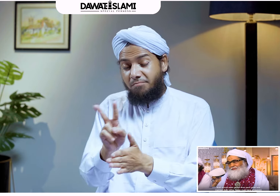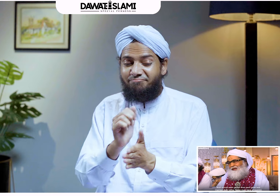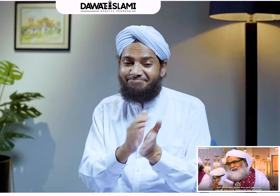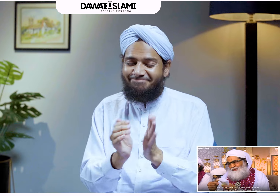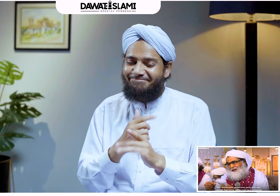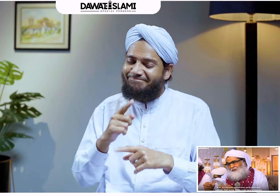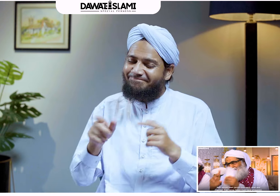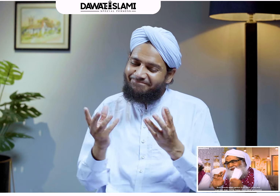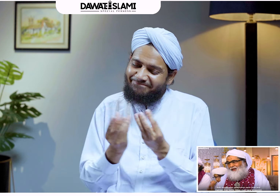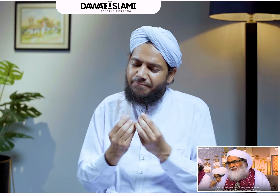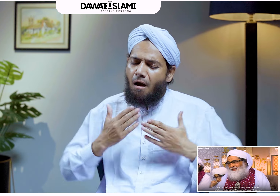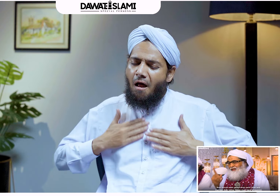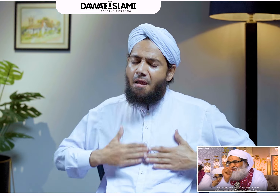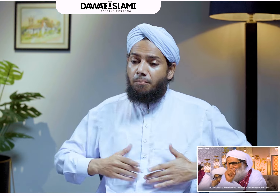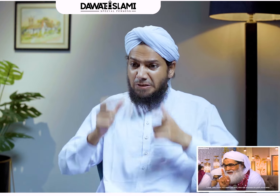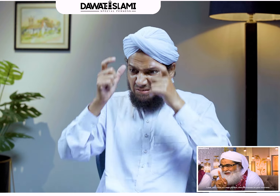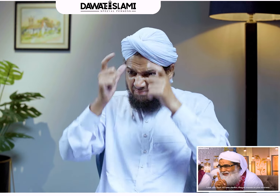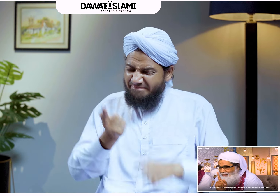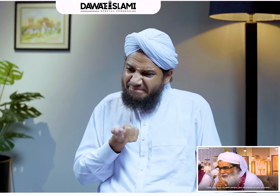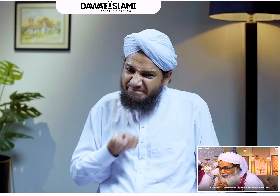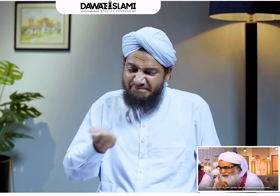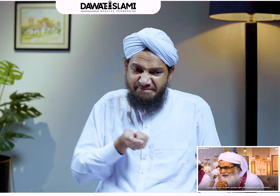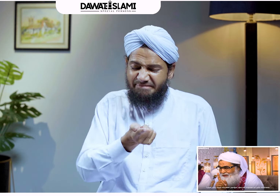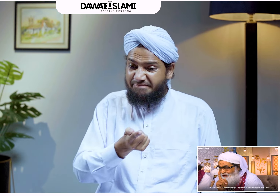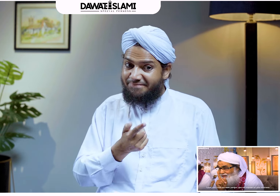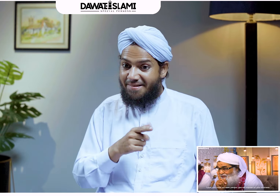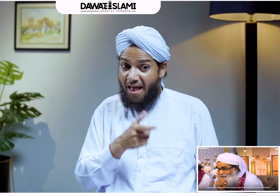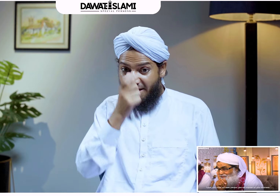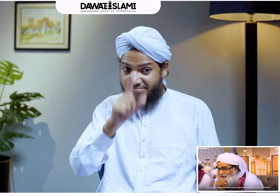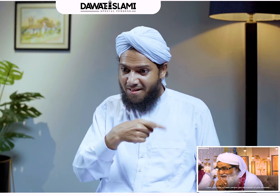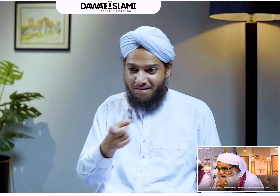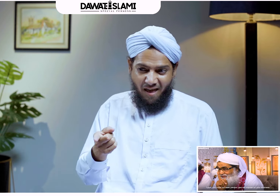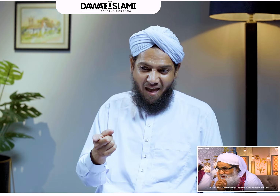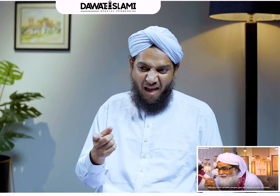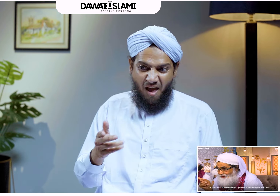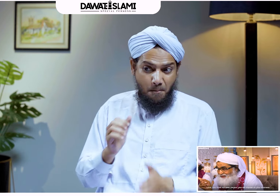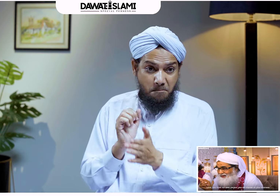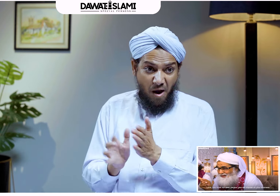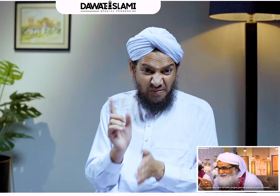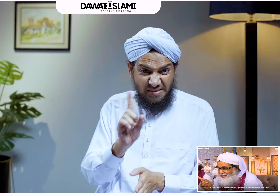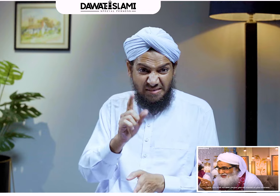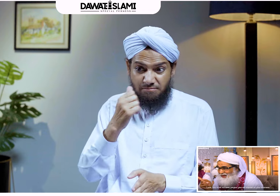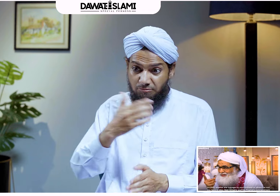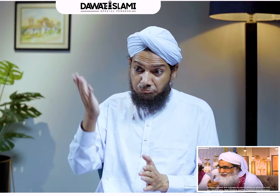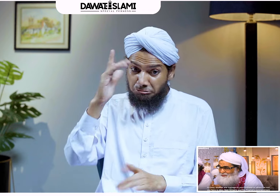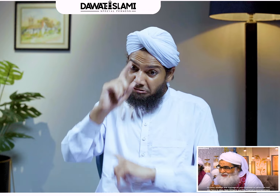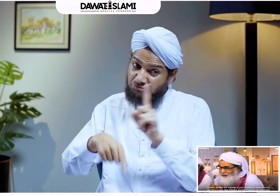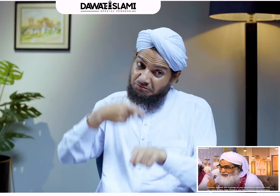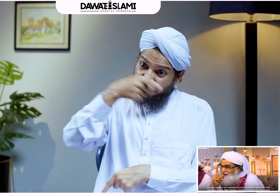اپنے گھر کو چلتا رکھیں. شیطان نے آ کر بولا ہوگا کہ دیکھ معافی مت مانگنا, سر پہ چڑھ جائے گی. اب یہ سر پہ چڑھے یا چھت